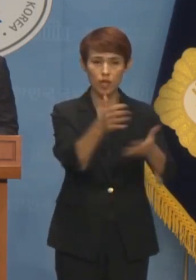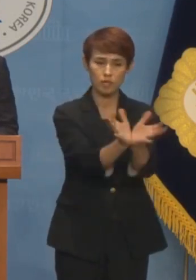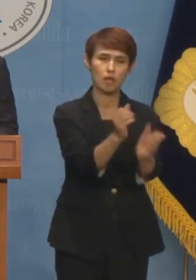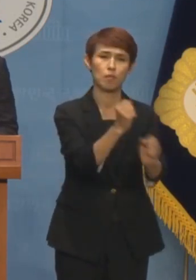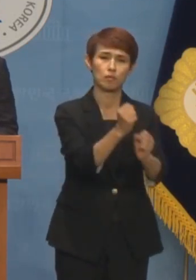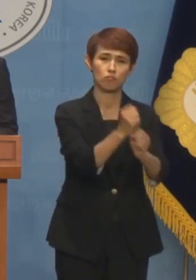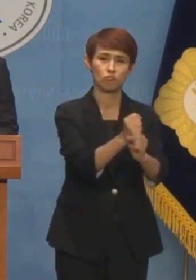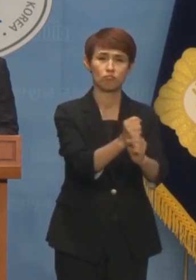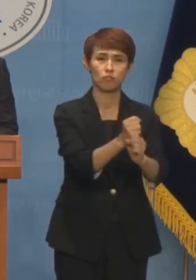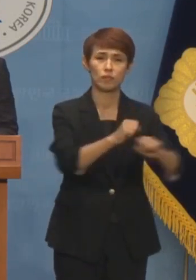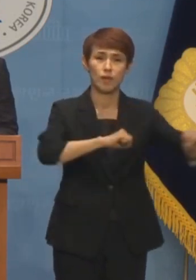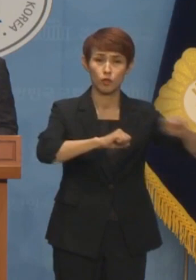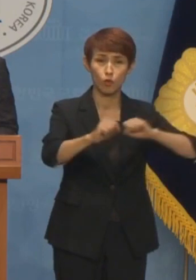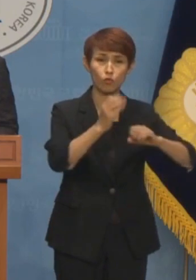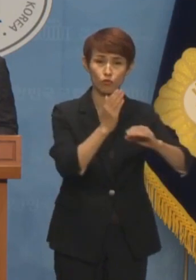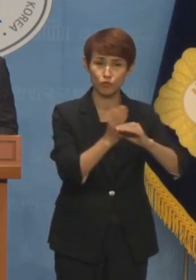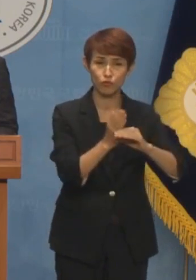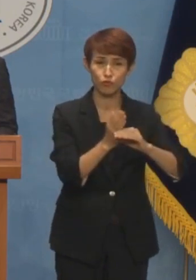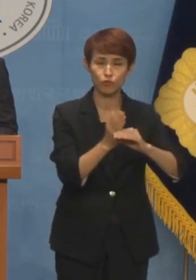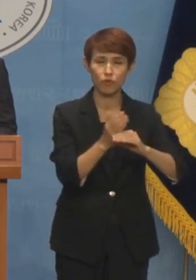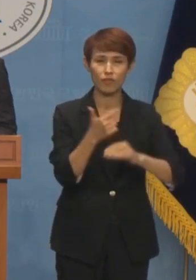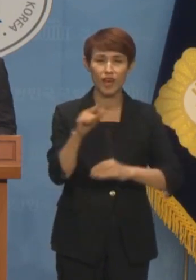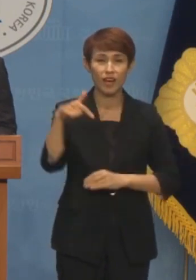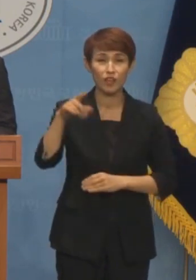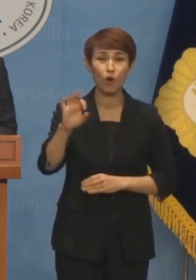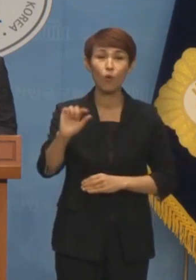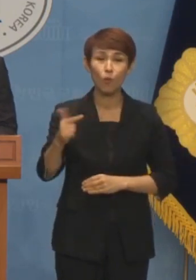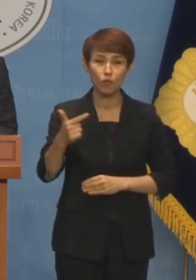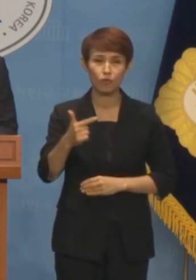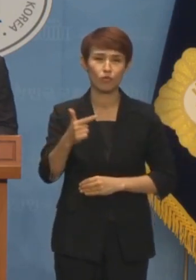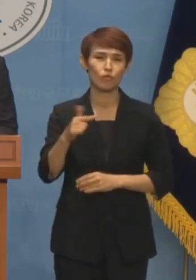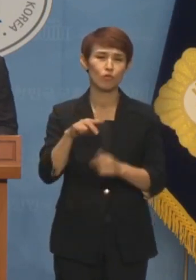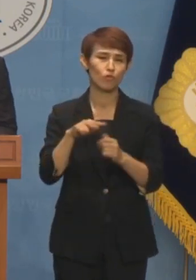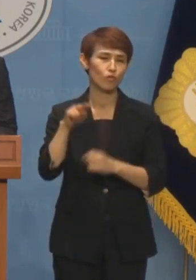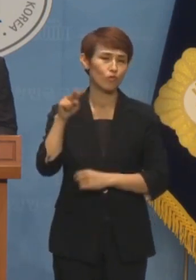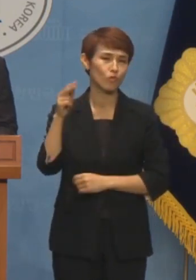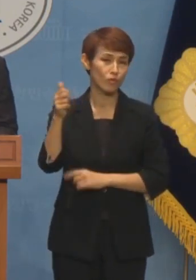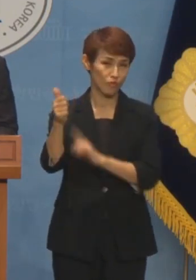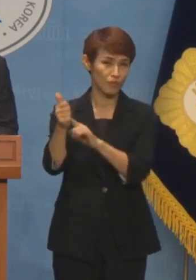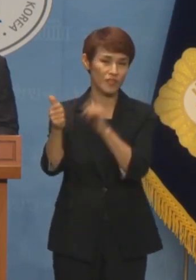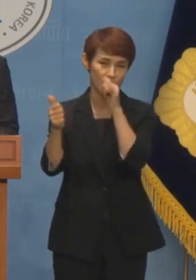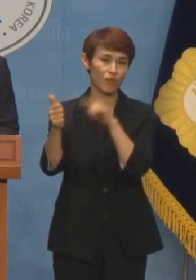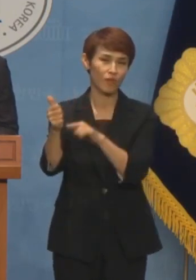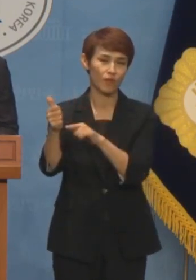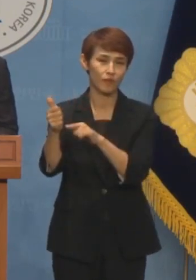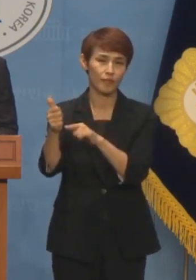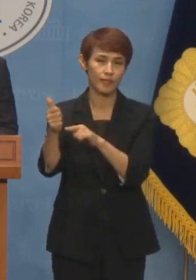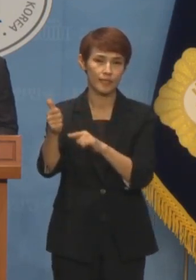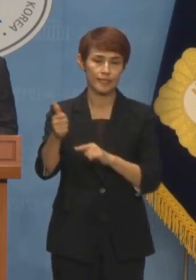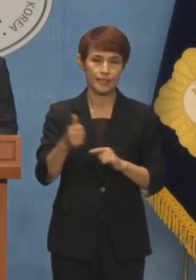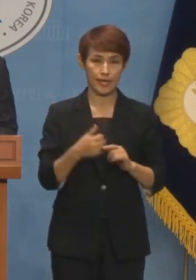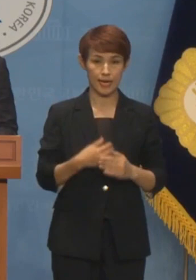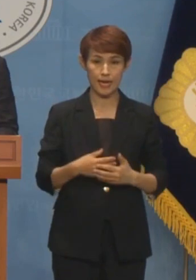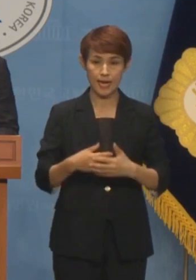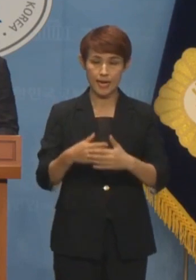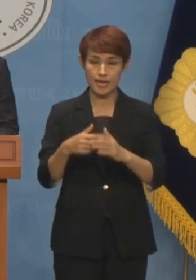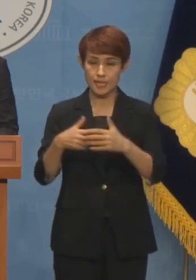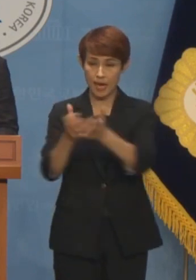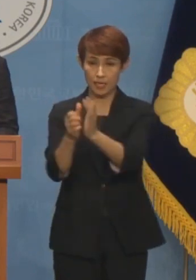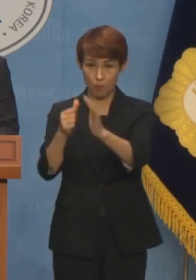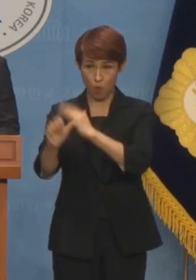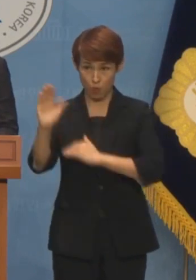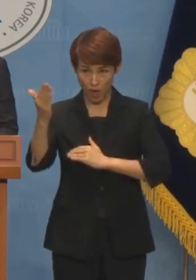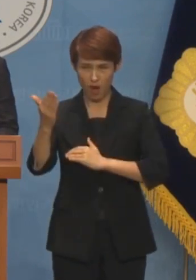만들어 활동하고 계시는 나경원 후보님이 계십니다. 제가 우리 후보님께 당대표 되시면 꼭 이거 해결해